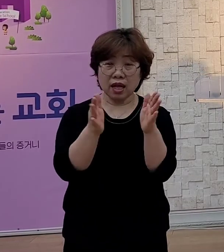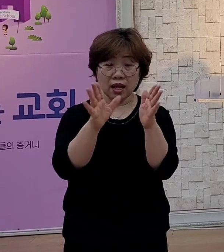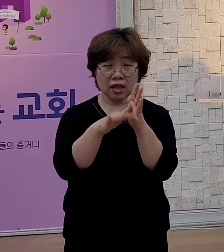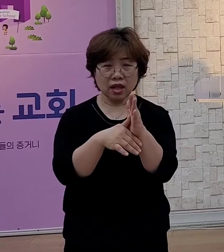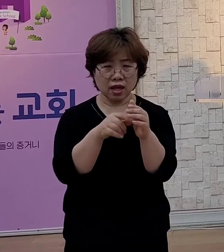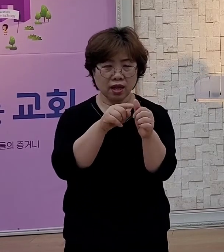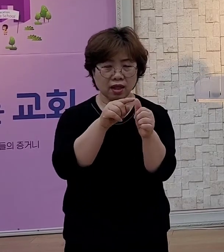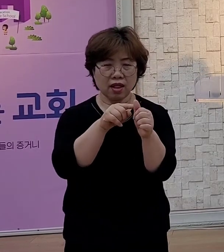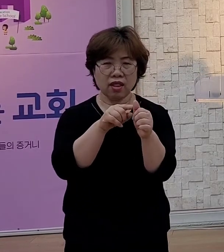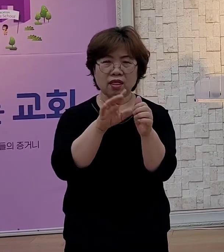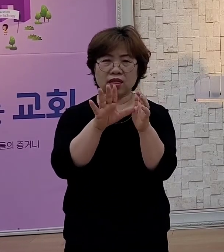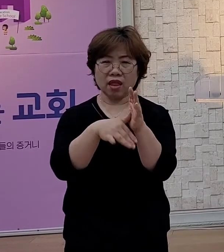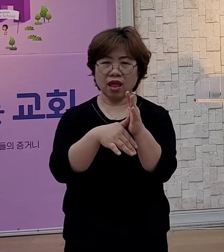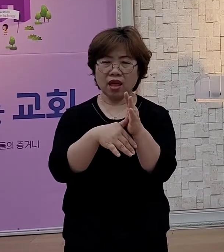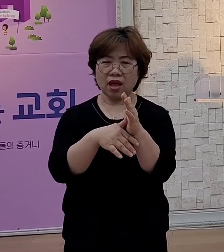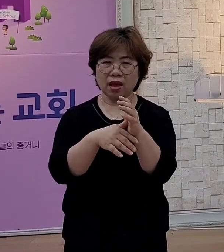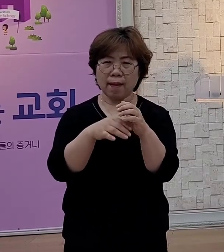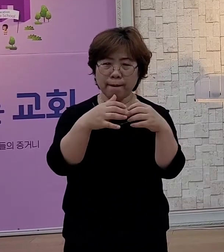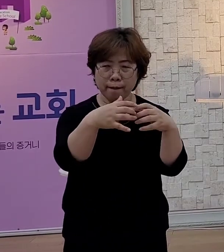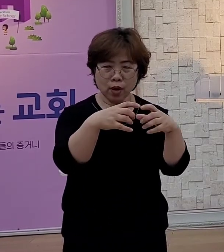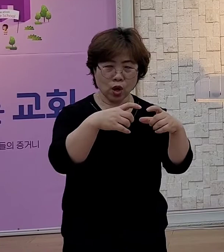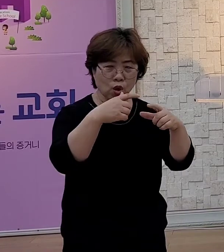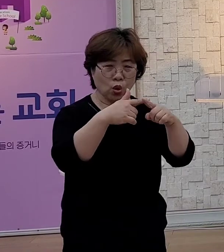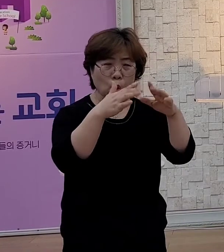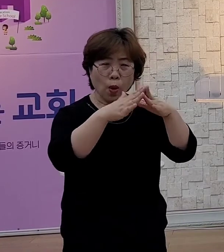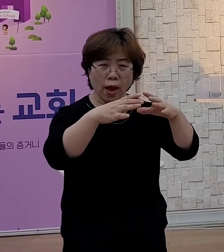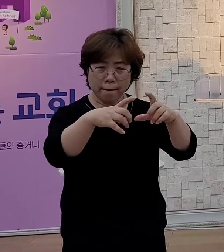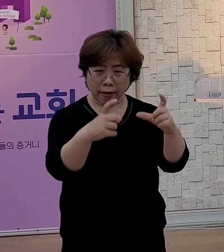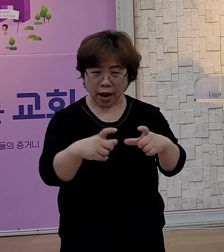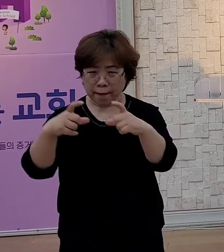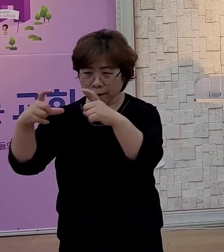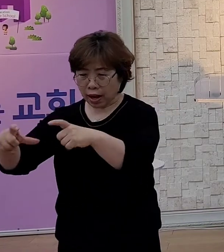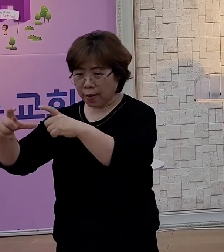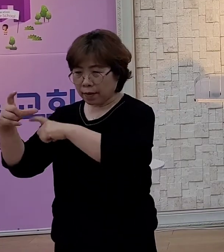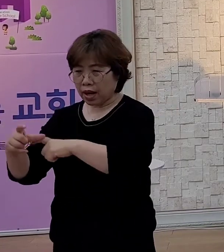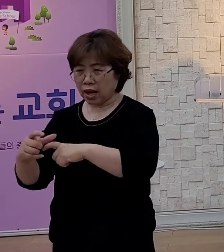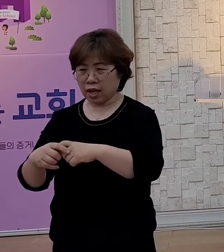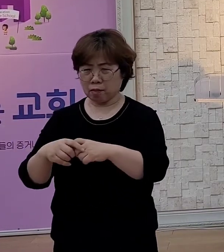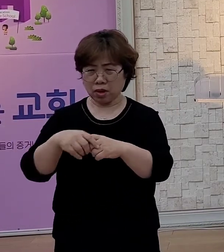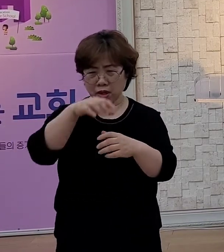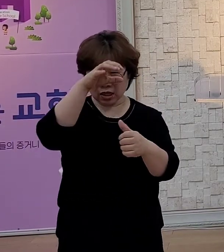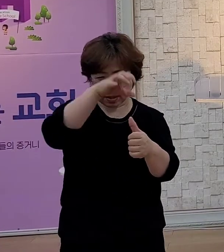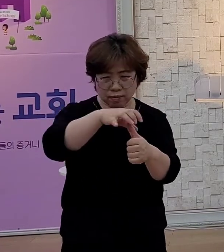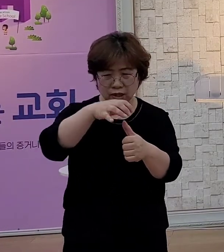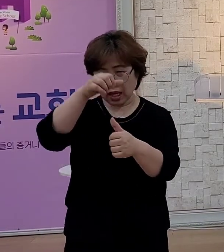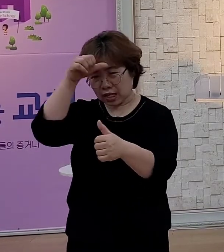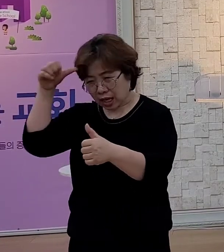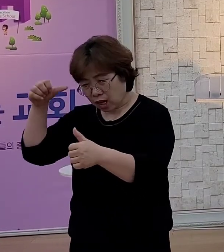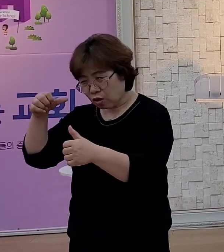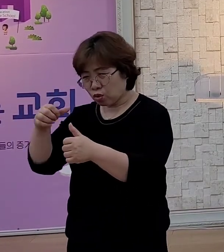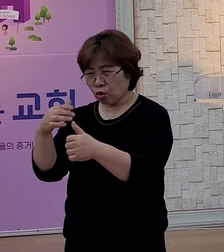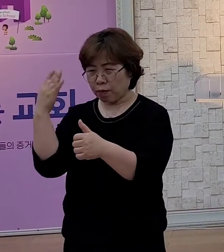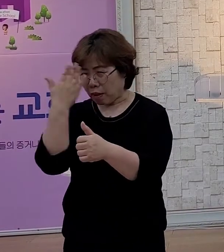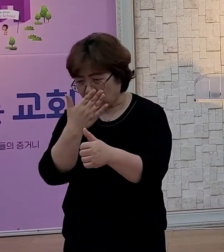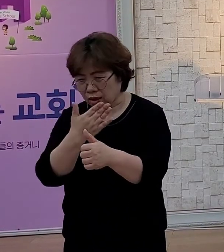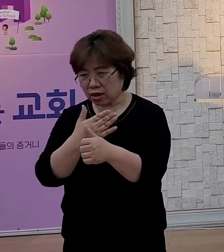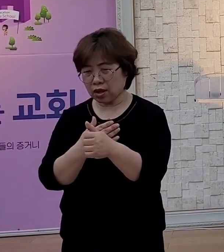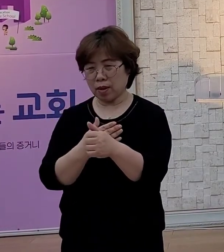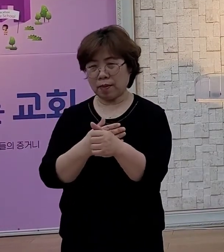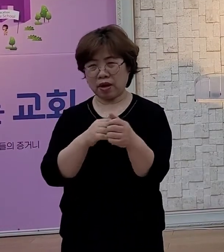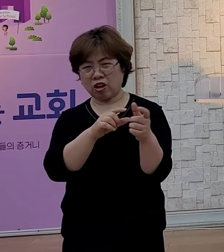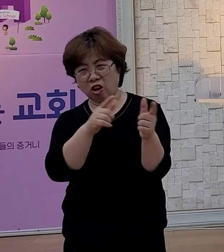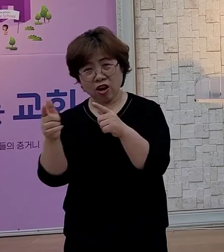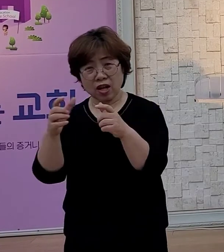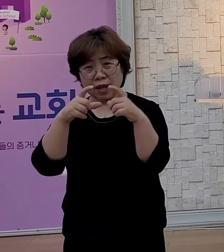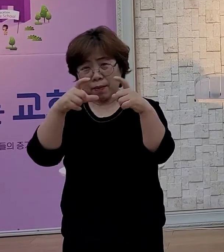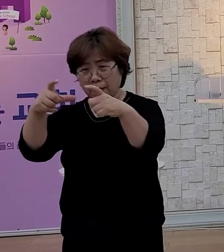싸움이 너무너무 많았습니다. 아까 제가 말씀드렸던 장로교, 침례교, 순복음, 성결교, 감리교